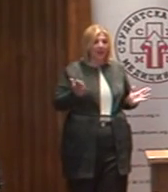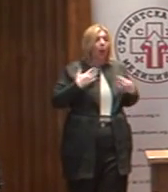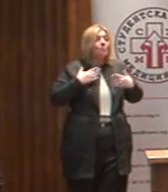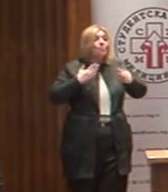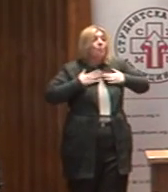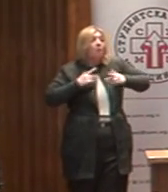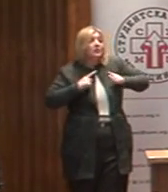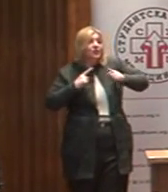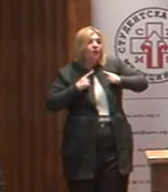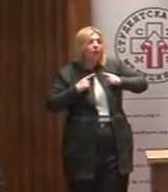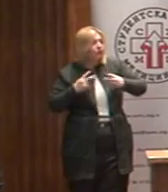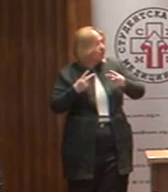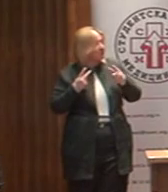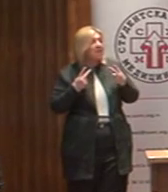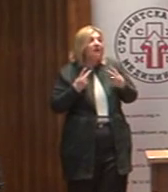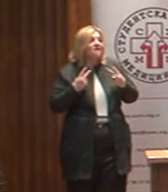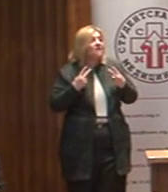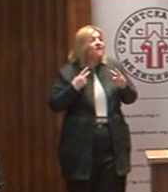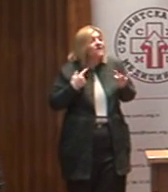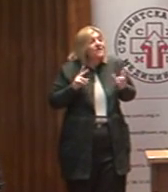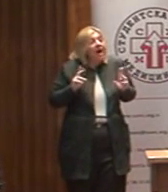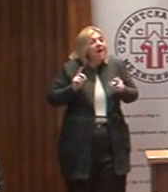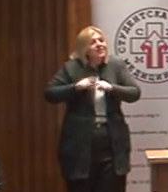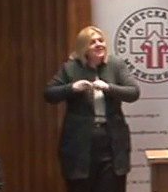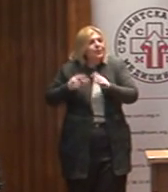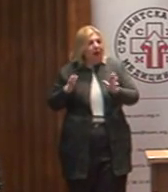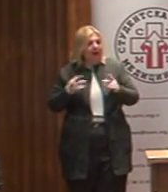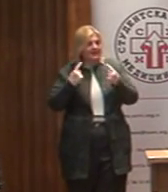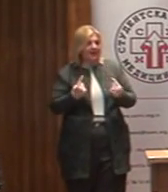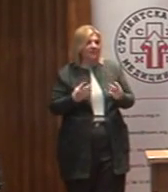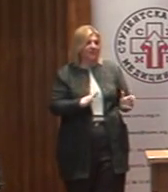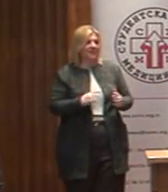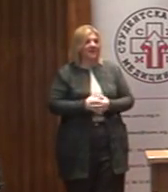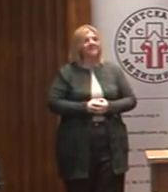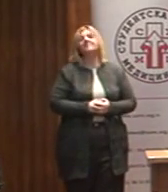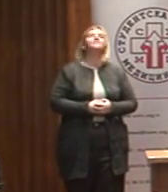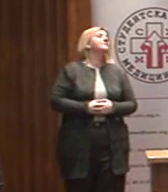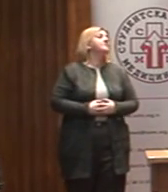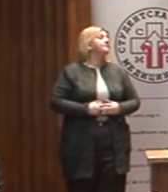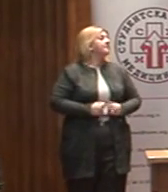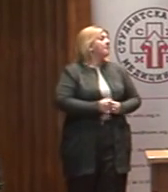vrlo bitne okolnosti su bile takve da su upravo ta saradnja ostvarila.